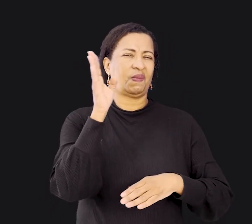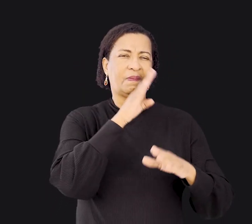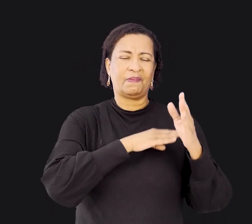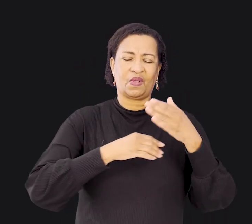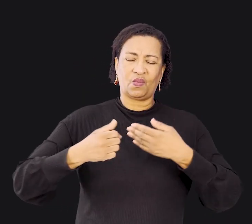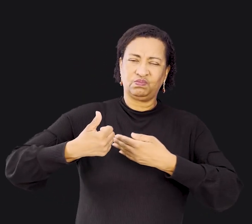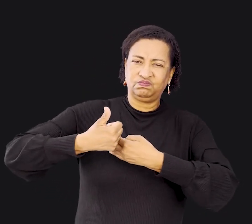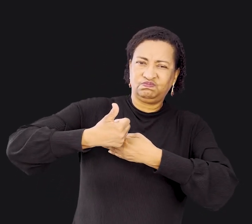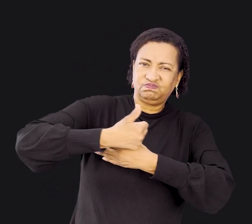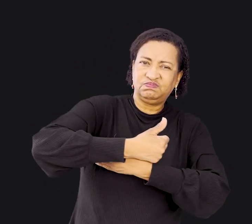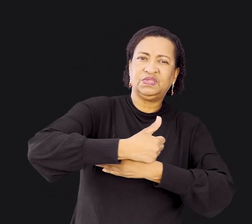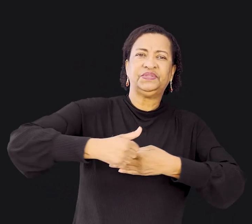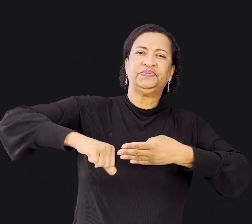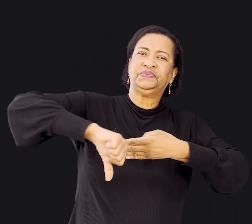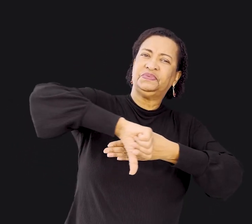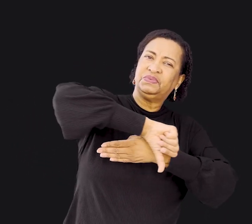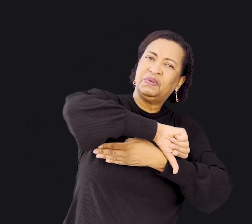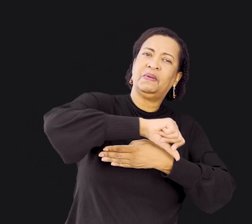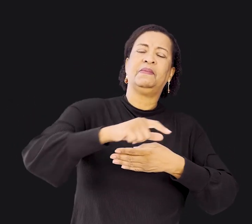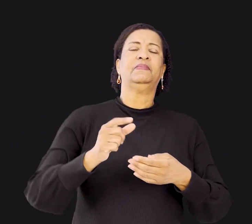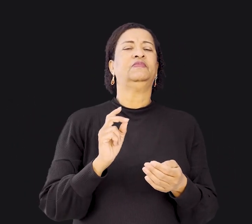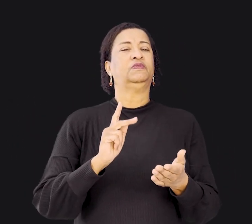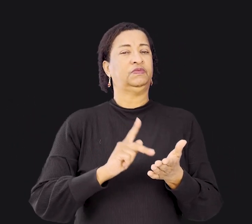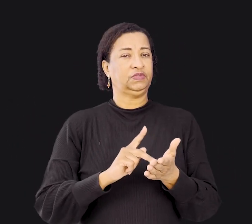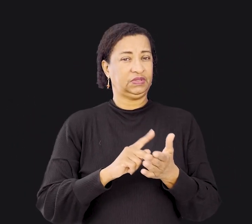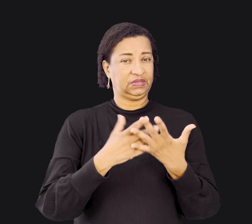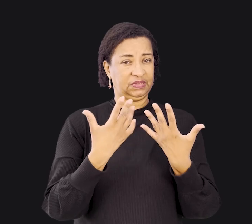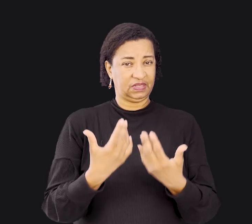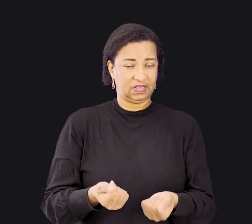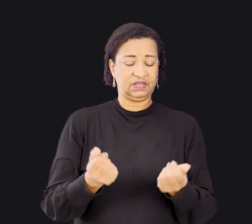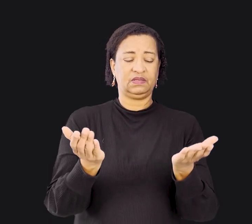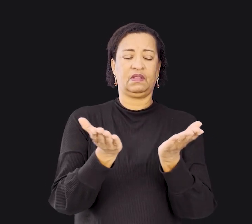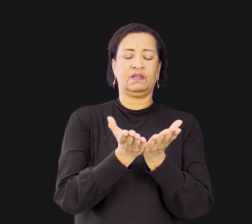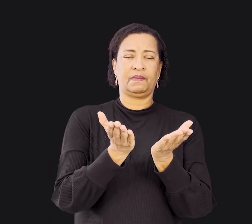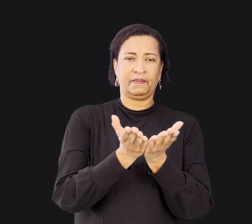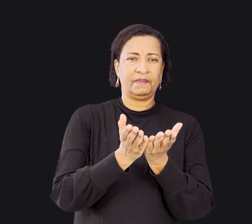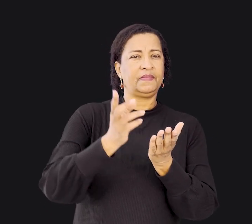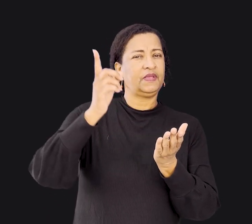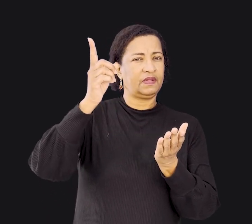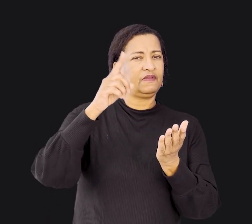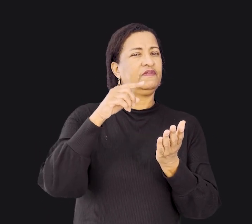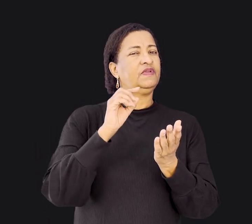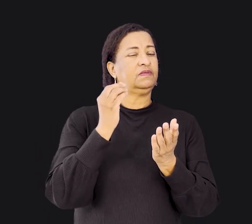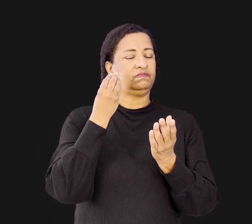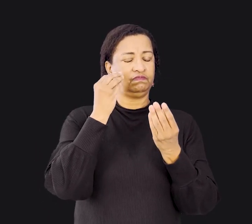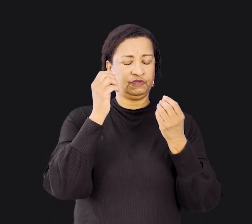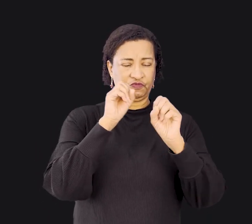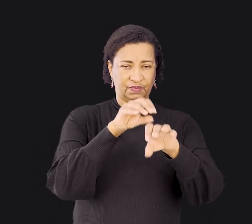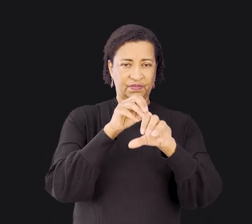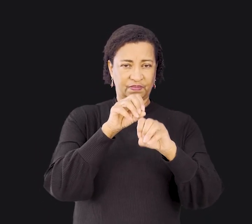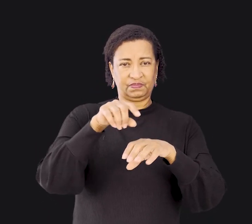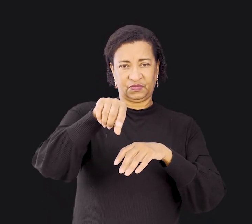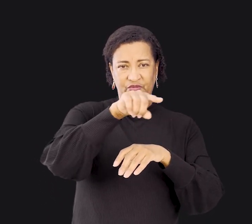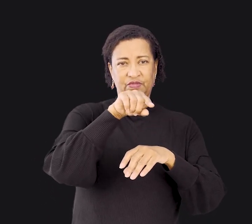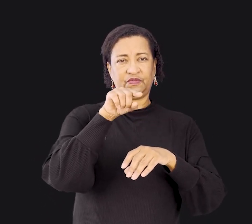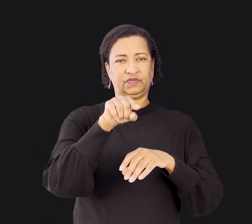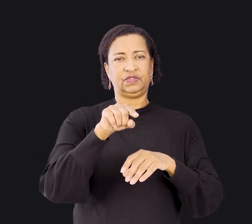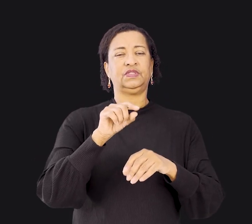que prevalece. E aceitem humildemente a palavra implantada em vocês, a qual é poderosa para salvá-los.